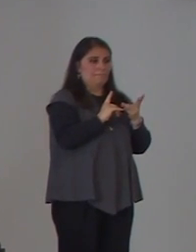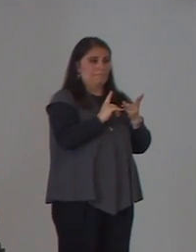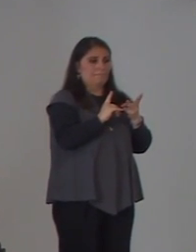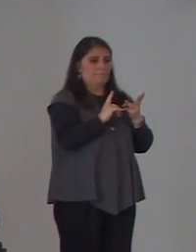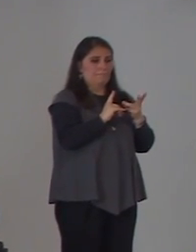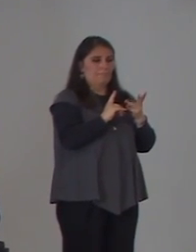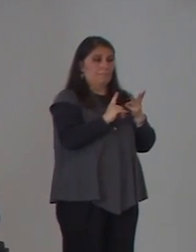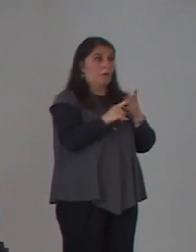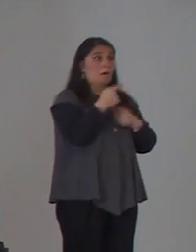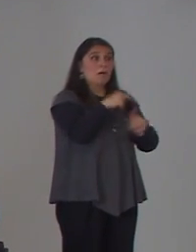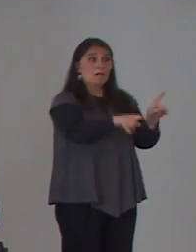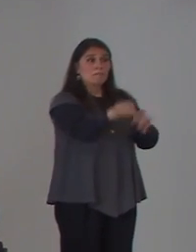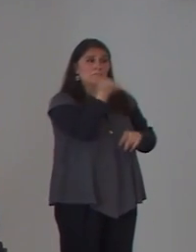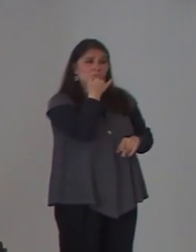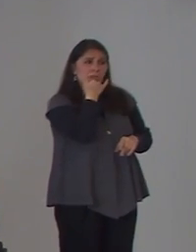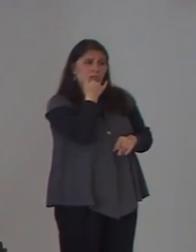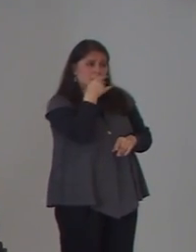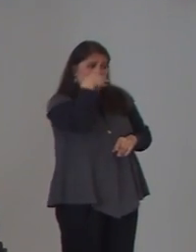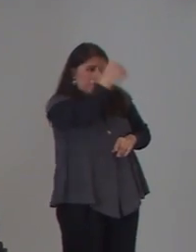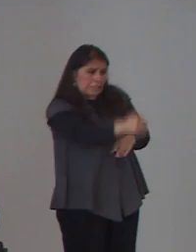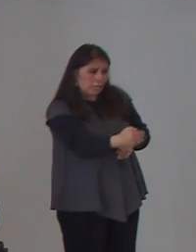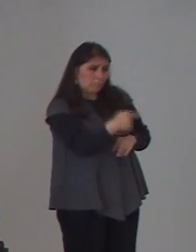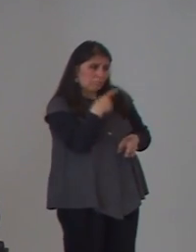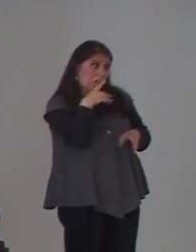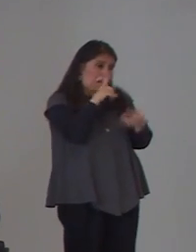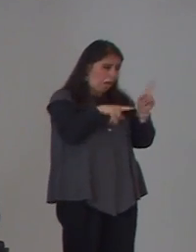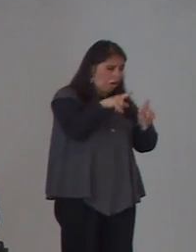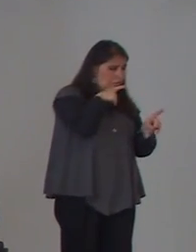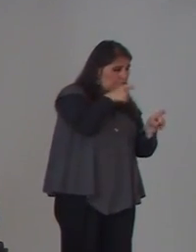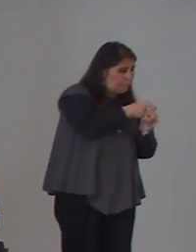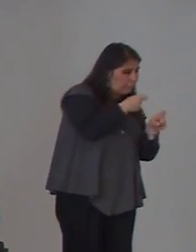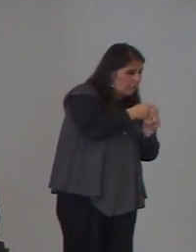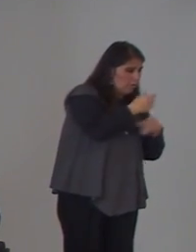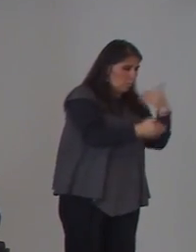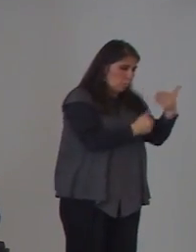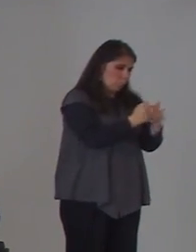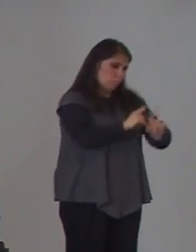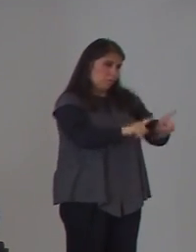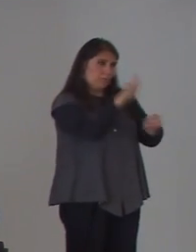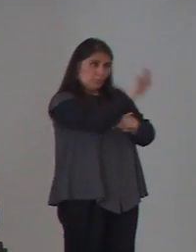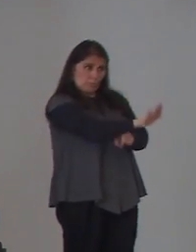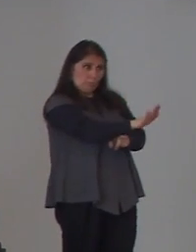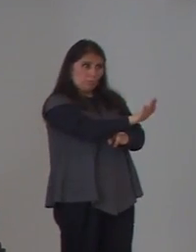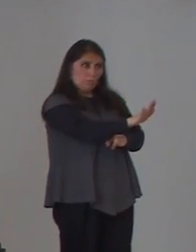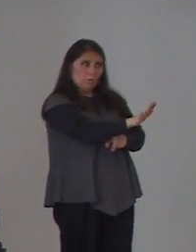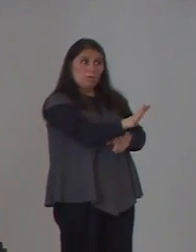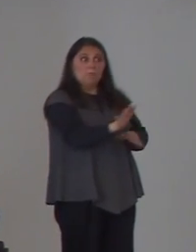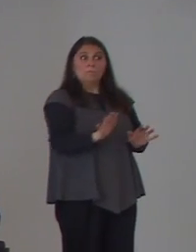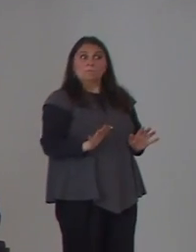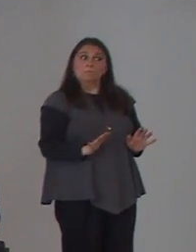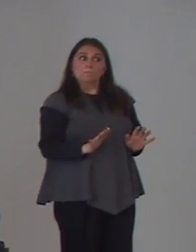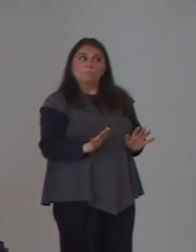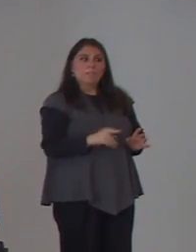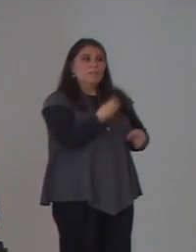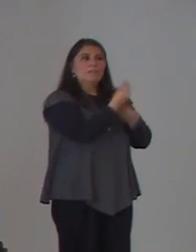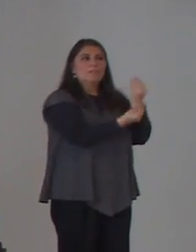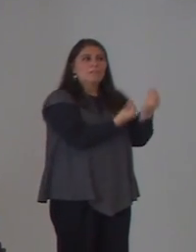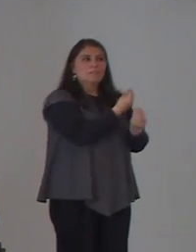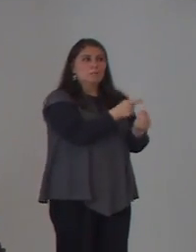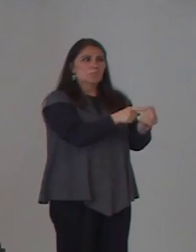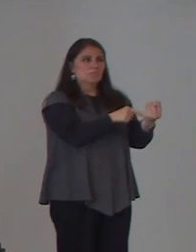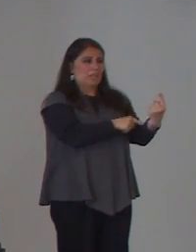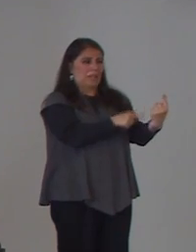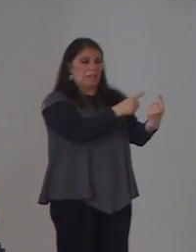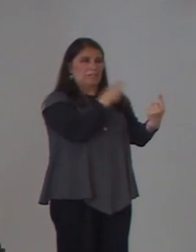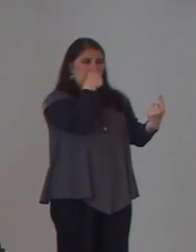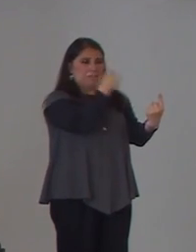presenta una dificultad o que tiene un proceso diferente, ¿Qué hacemos con el niño